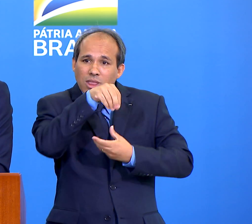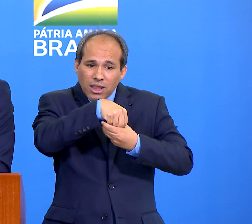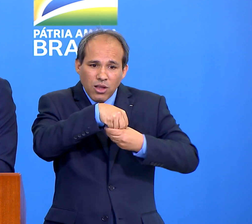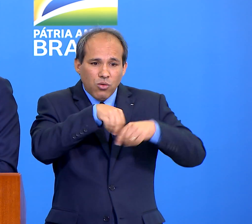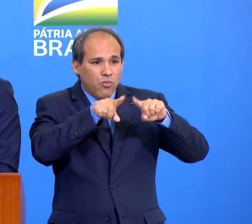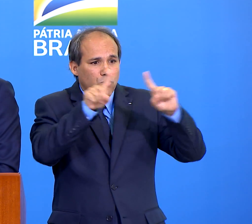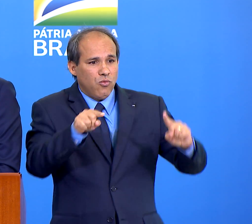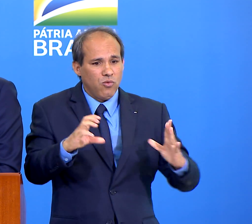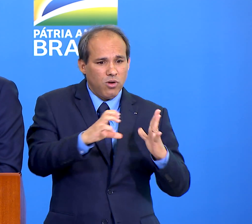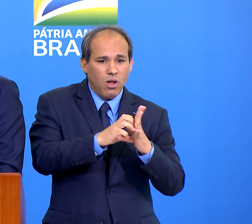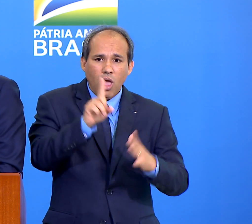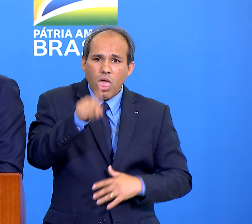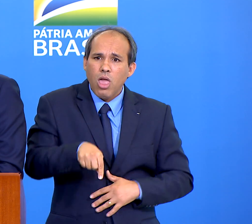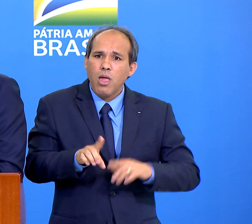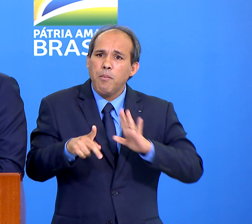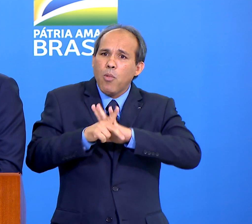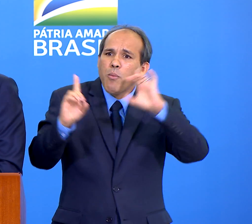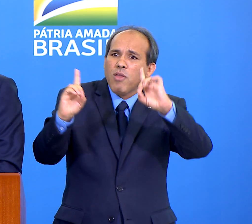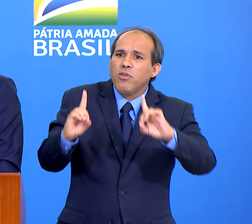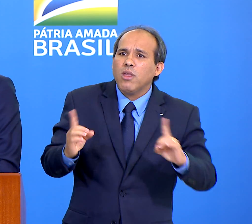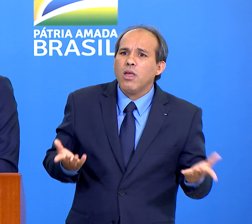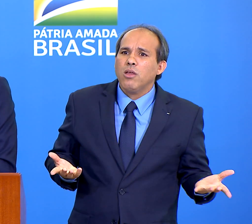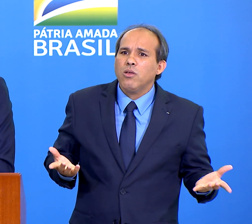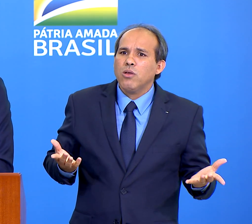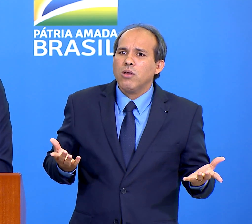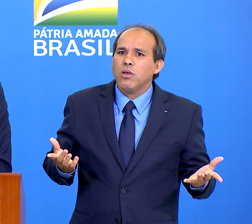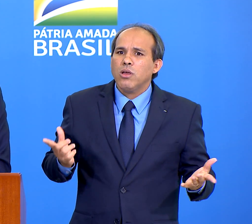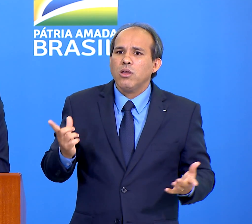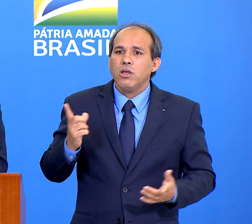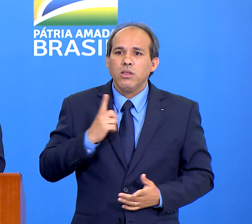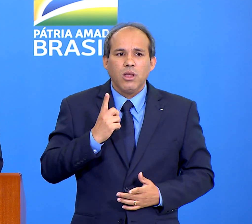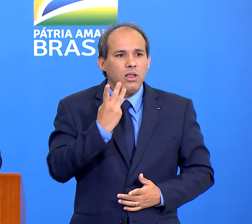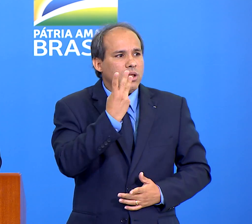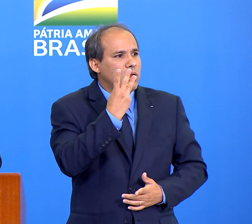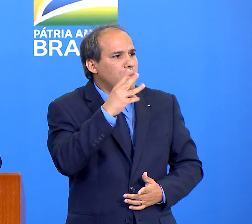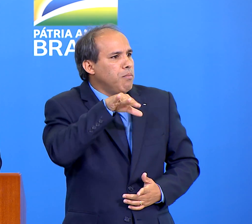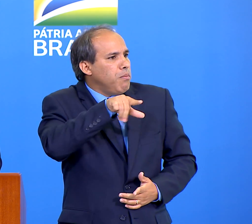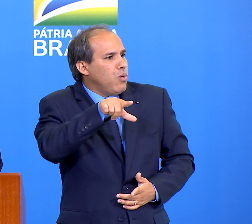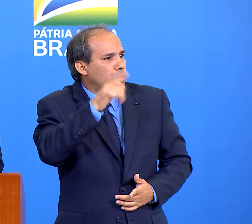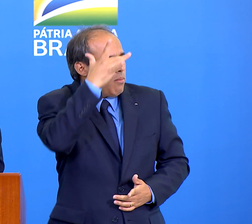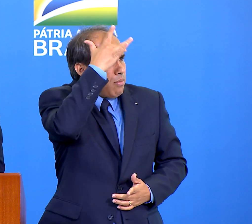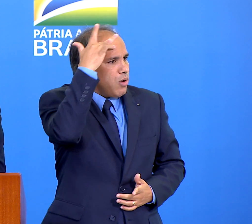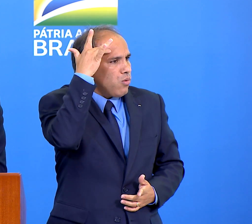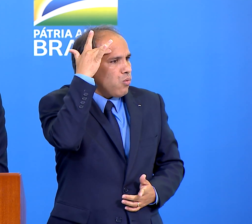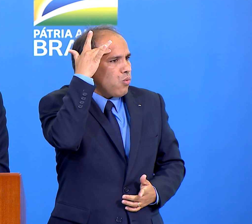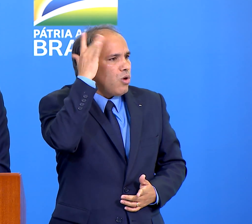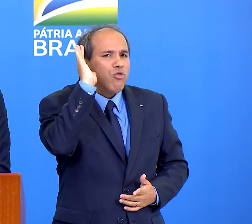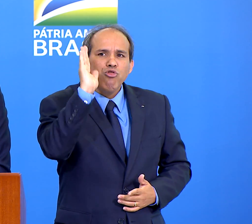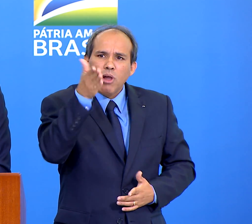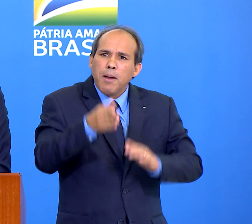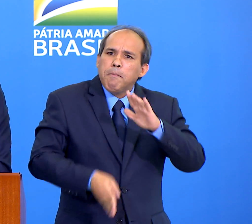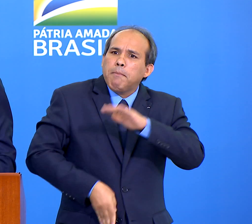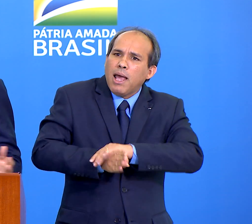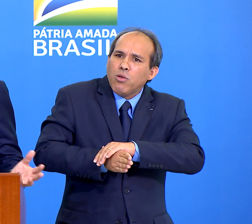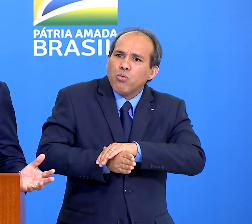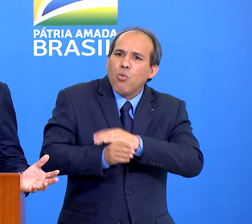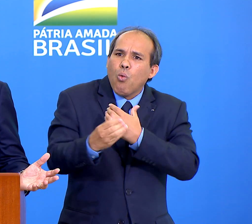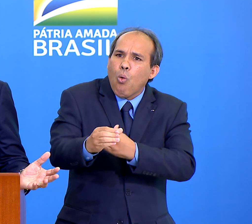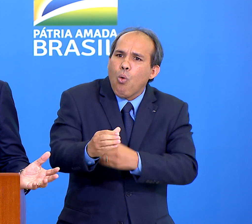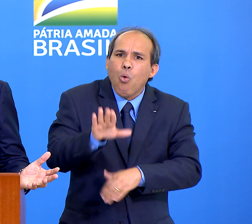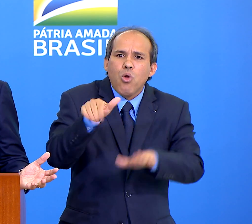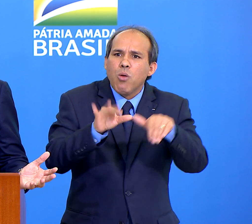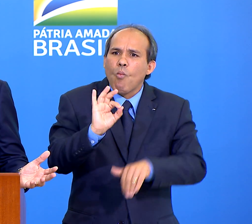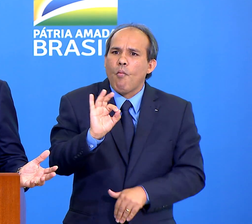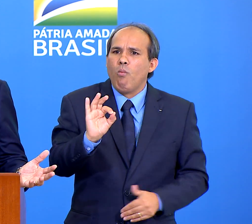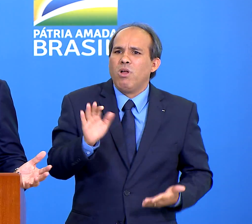dos empregados sejam perceber e nós temos três mil pessoas que passaram no concurso e que